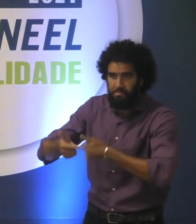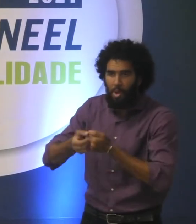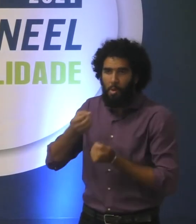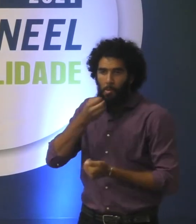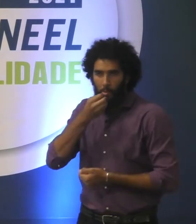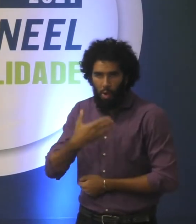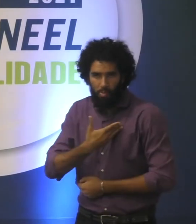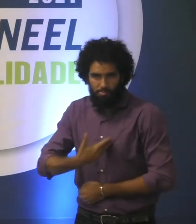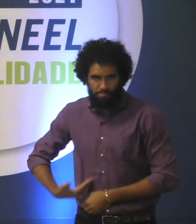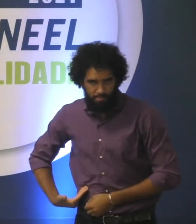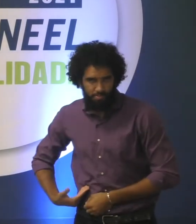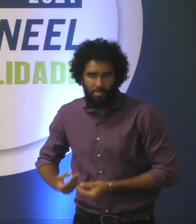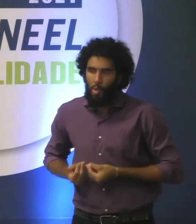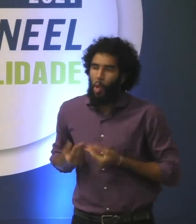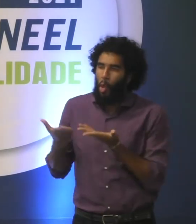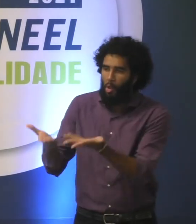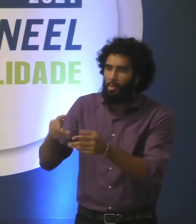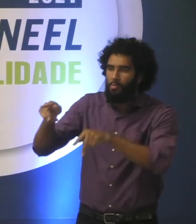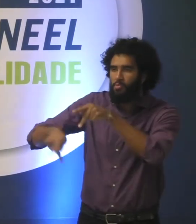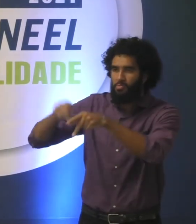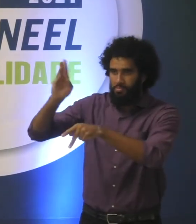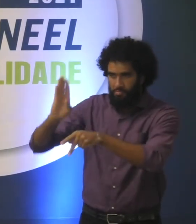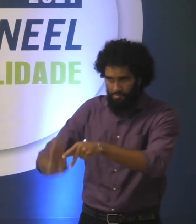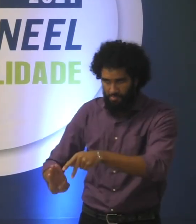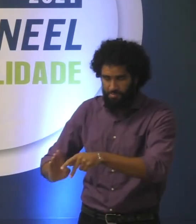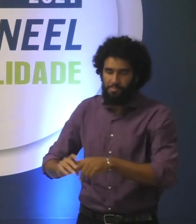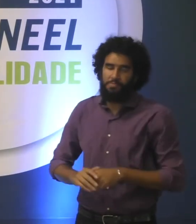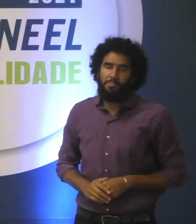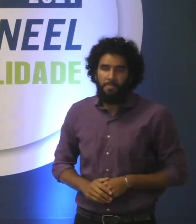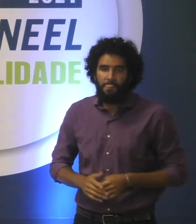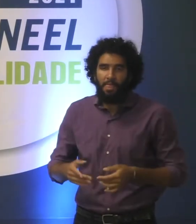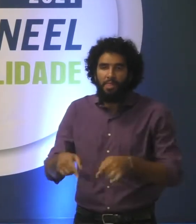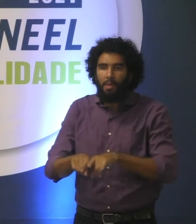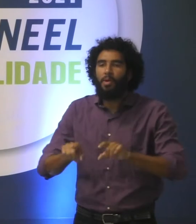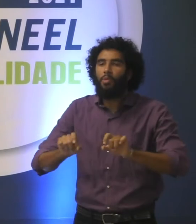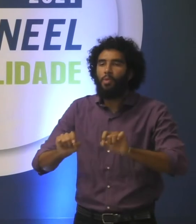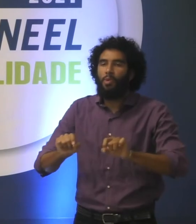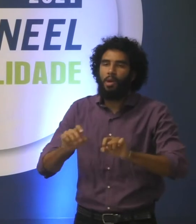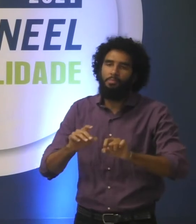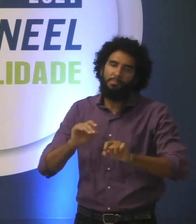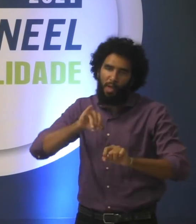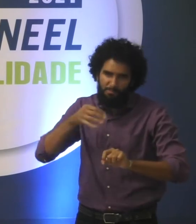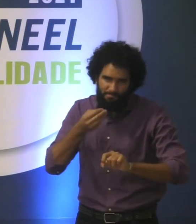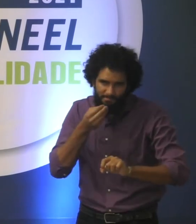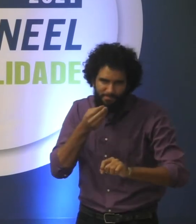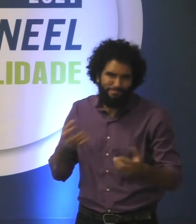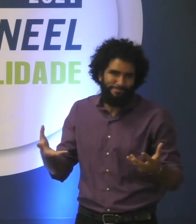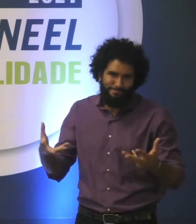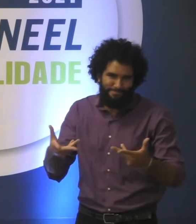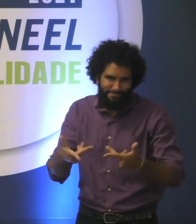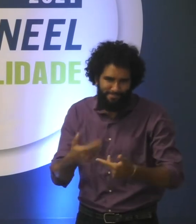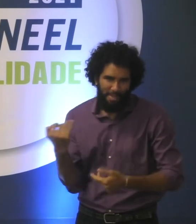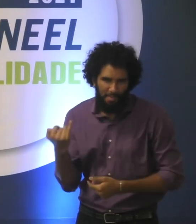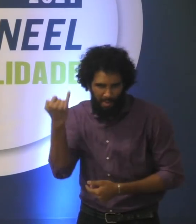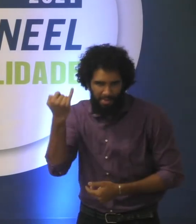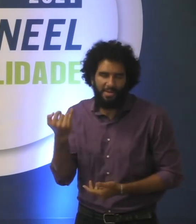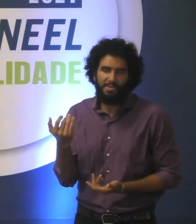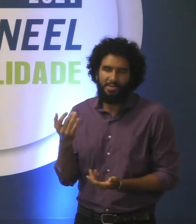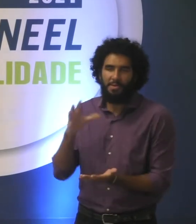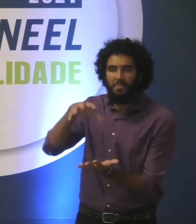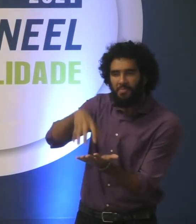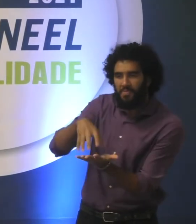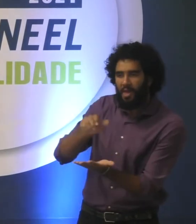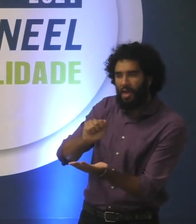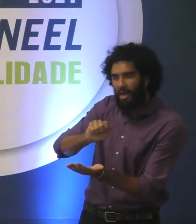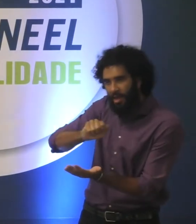público que é oferecido à população brasileira. Essa também é uma importante oportunidade para a ANEEL